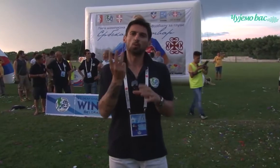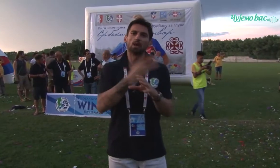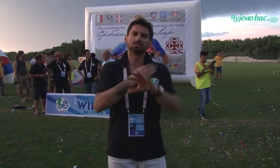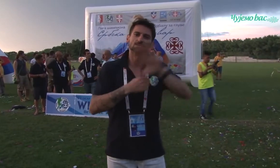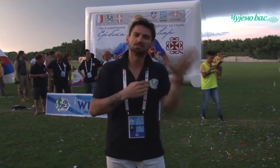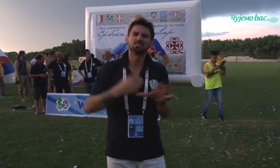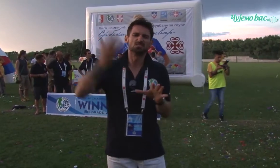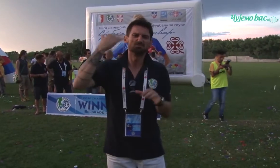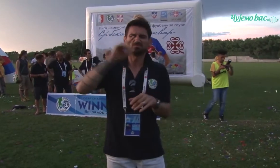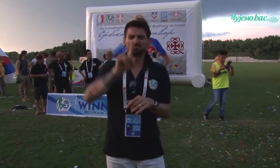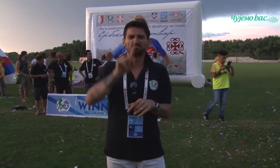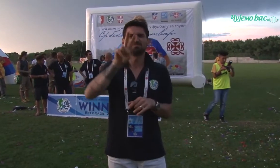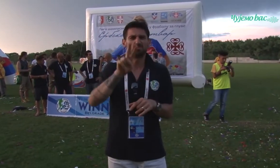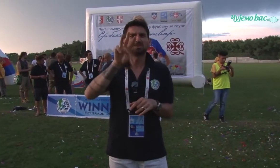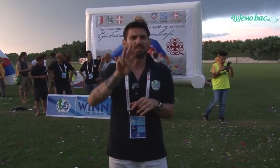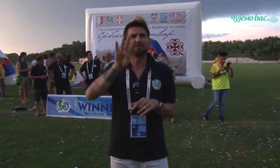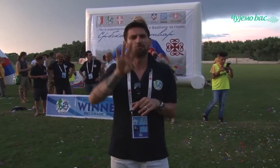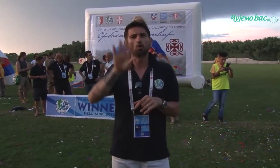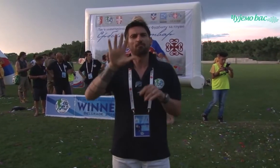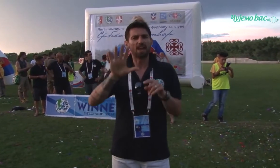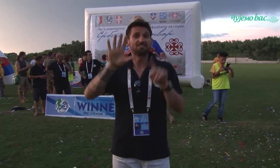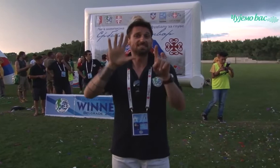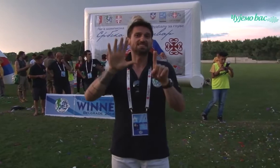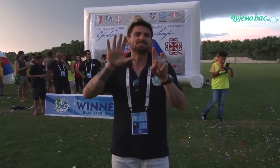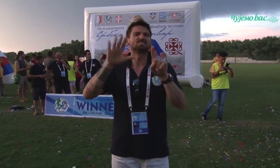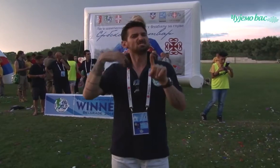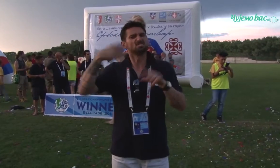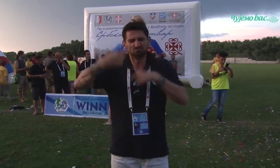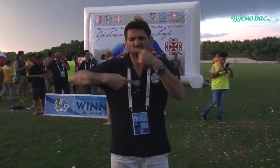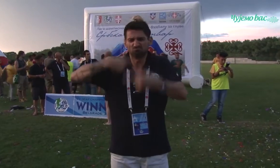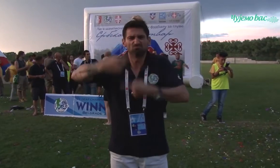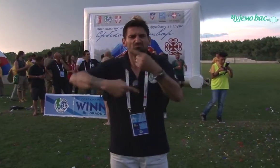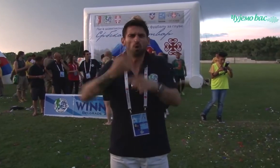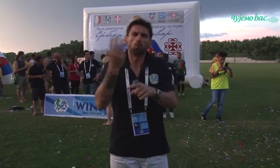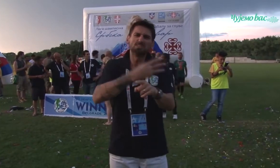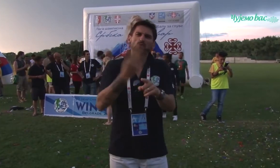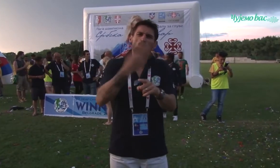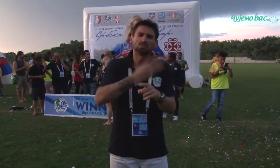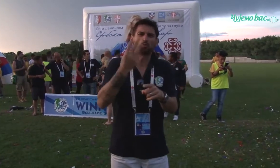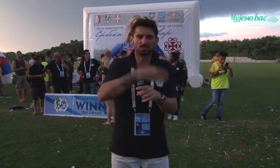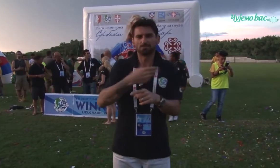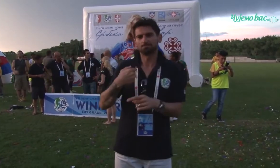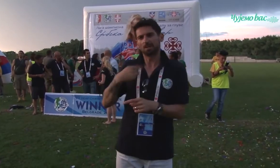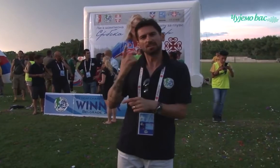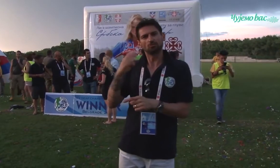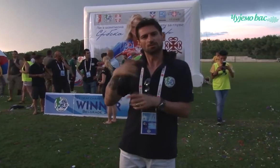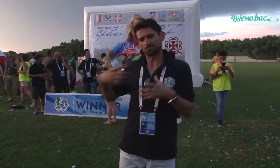Beograd kao deo, kao istočni deo Evrope je prvi put domaćin Lige šampiona.